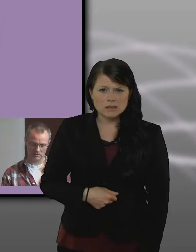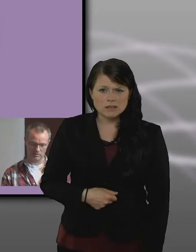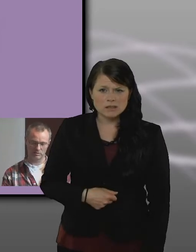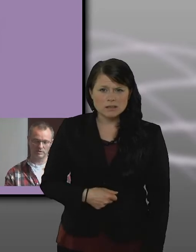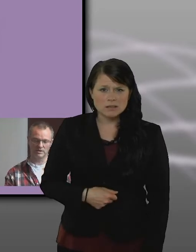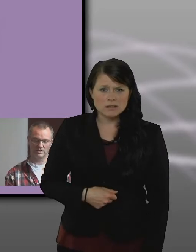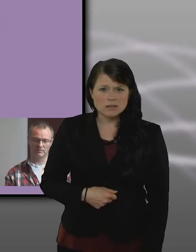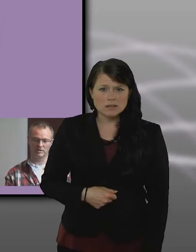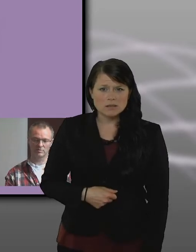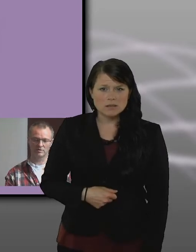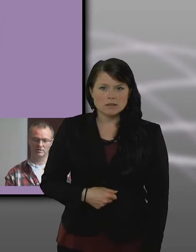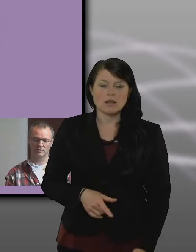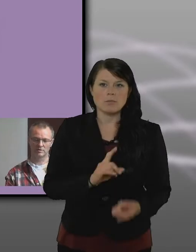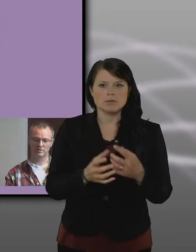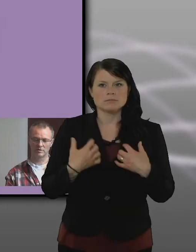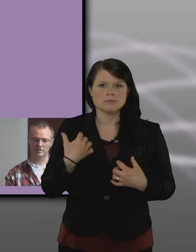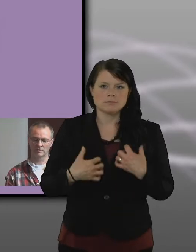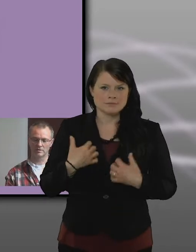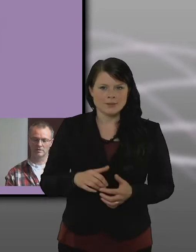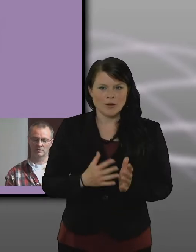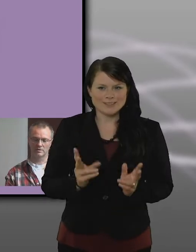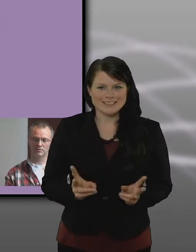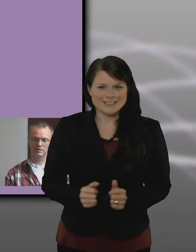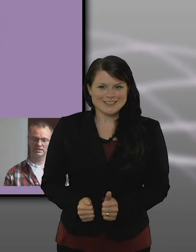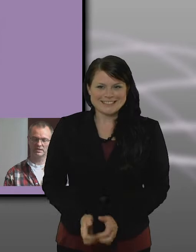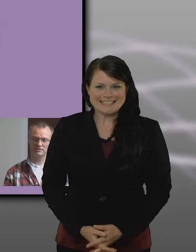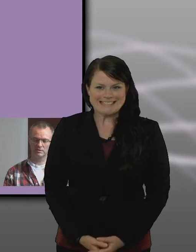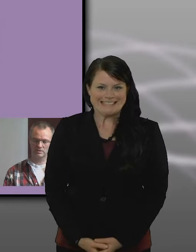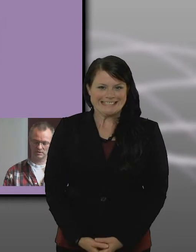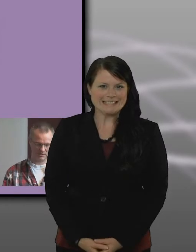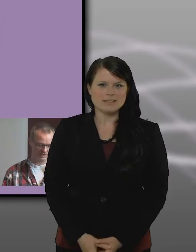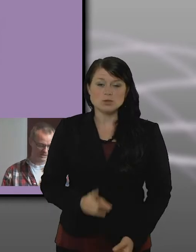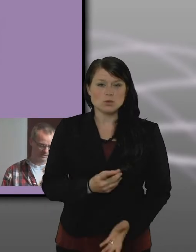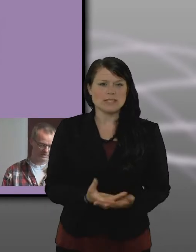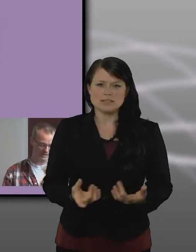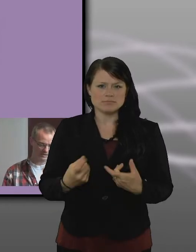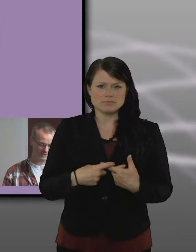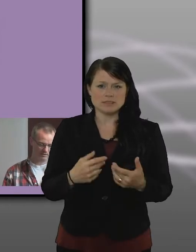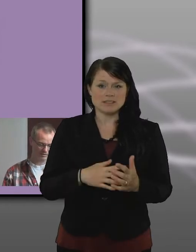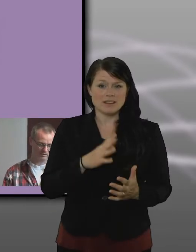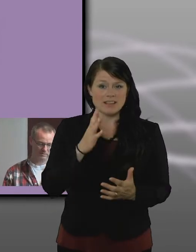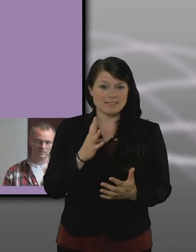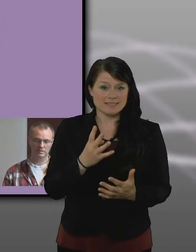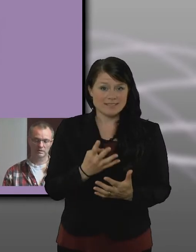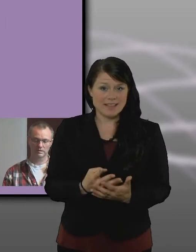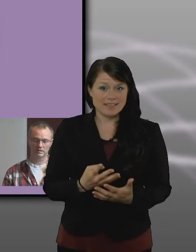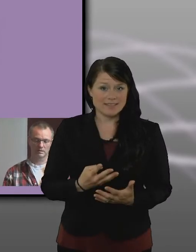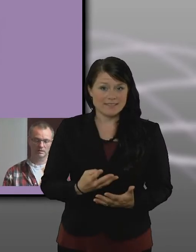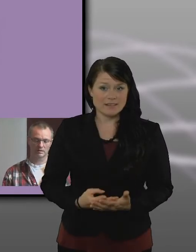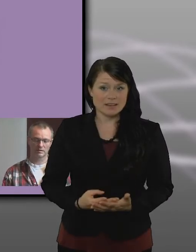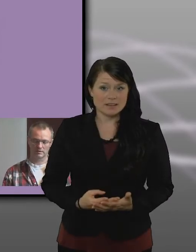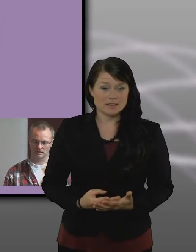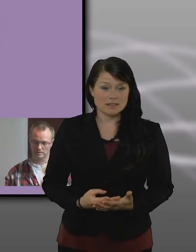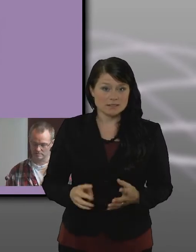Det här blir man ju skitnervös på. Du är inte ansluten till ett nätverk.